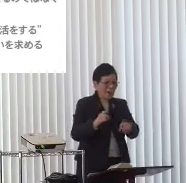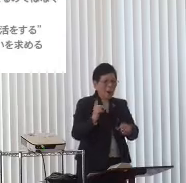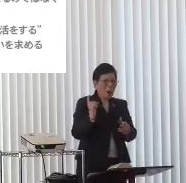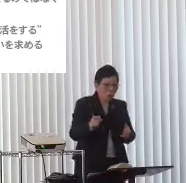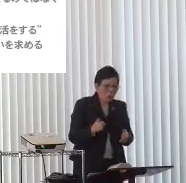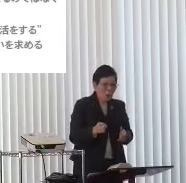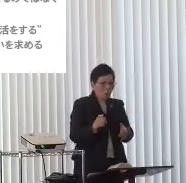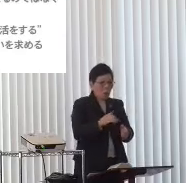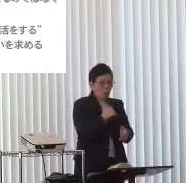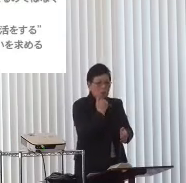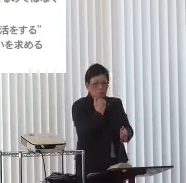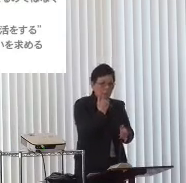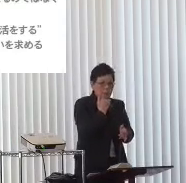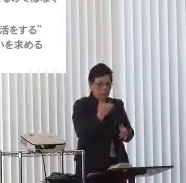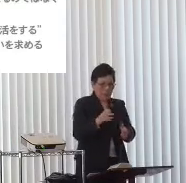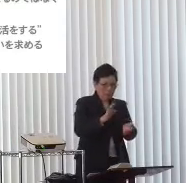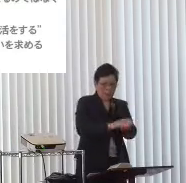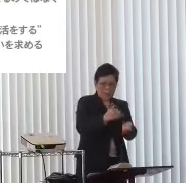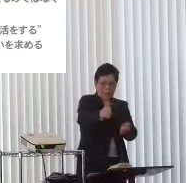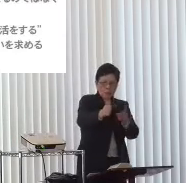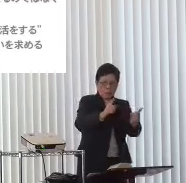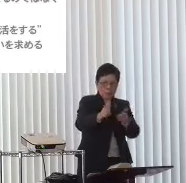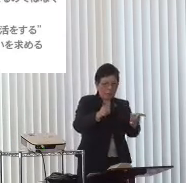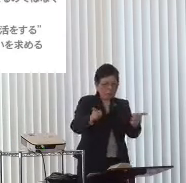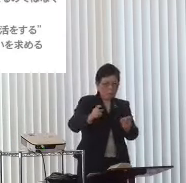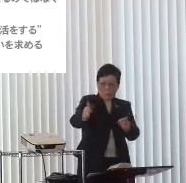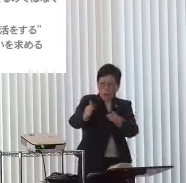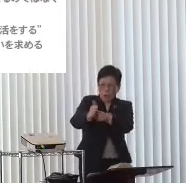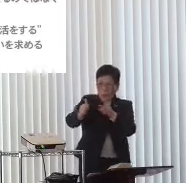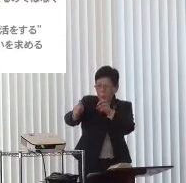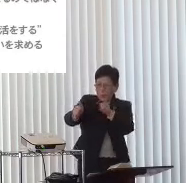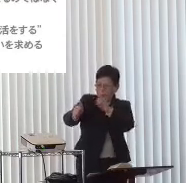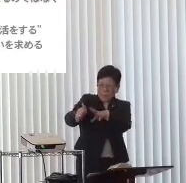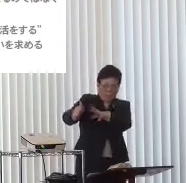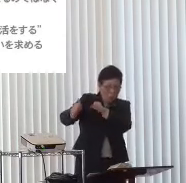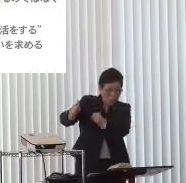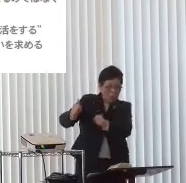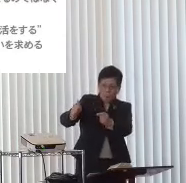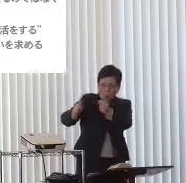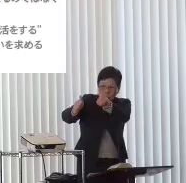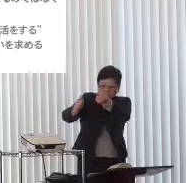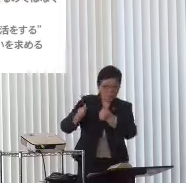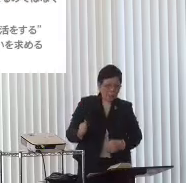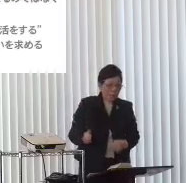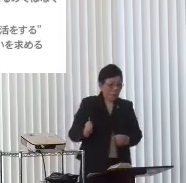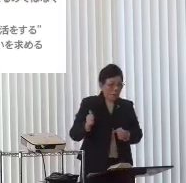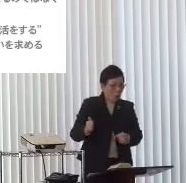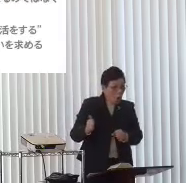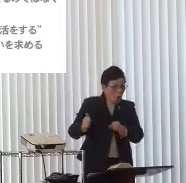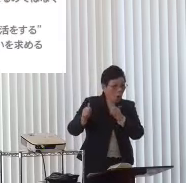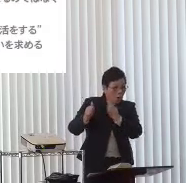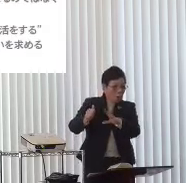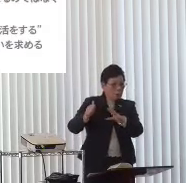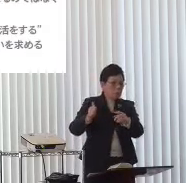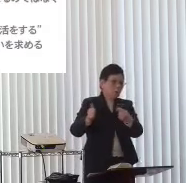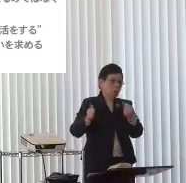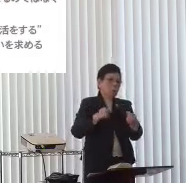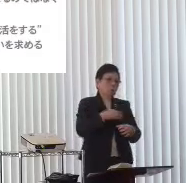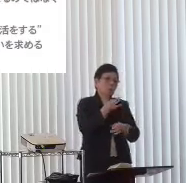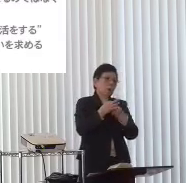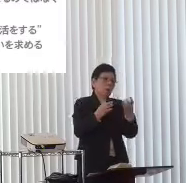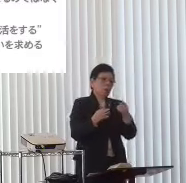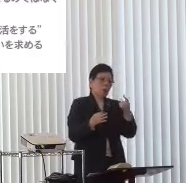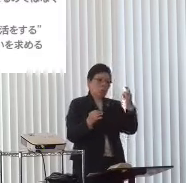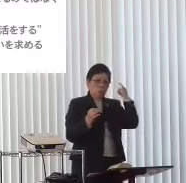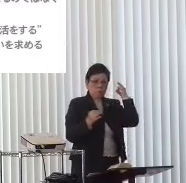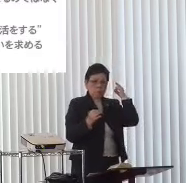いかというと、そのそばで監督が言ってるんですよ、いろいろ。でもその声を聞き逃